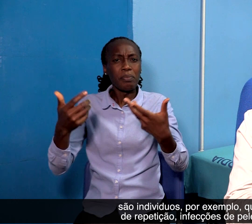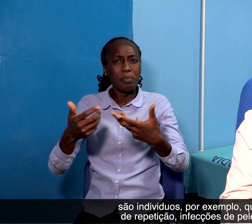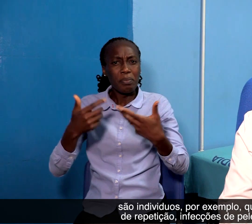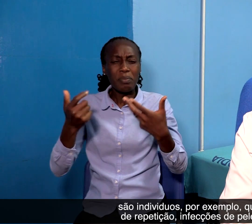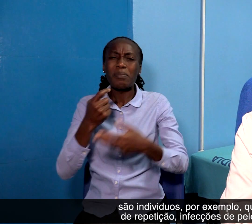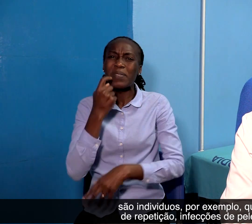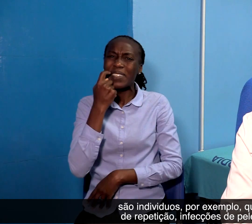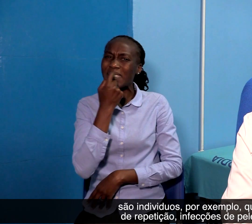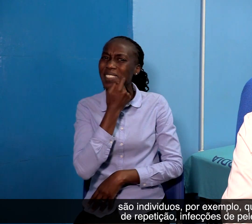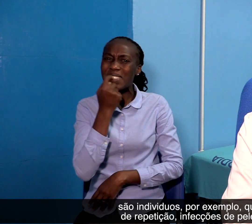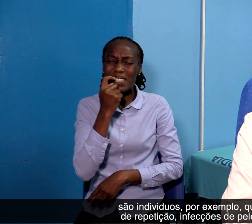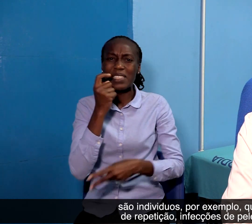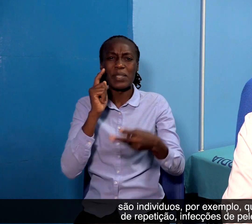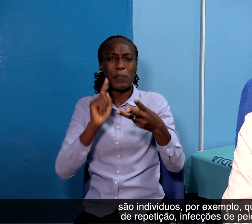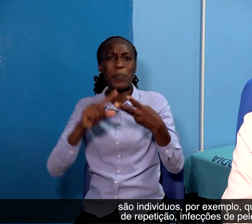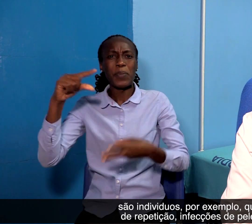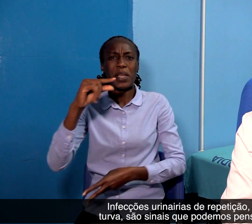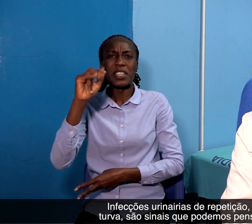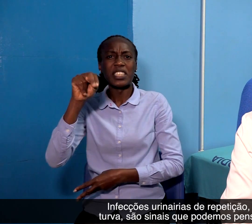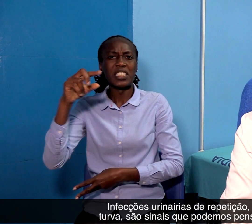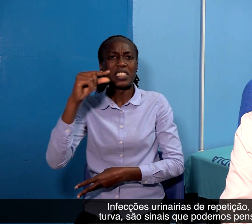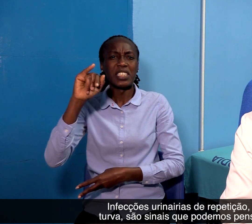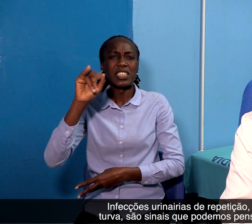nos dentes, nas gengivas, aliás,